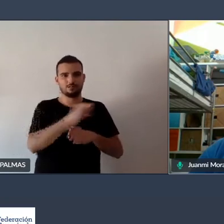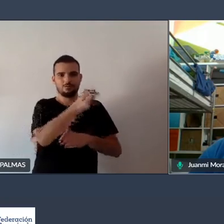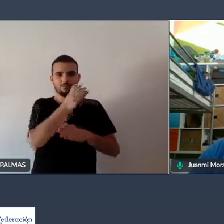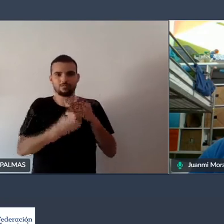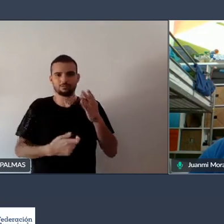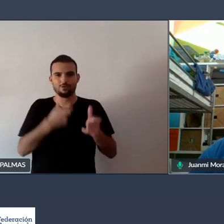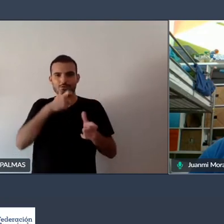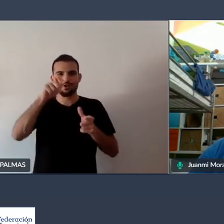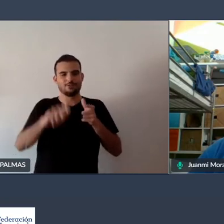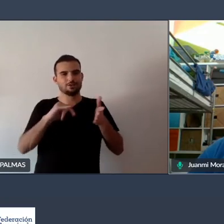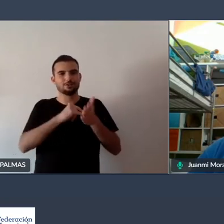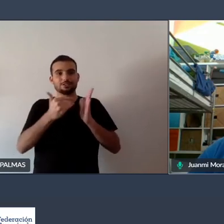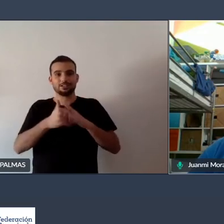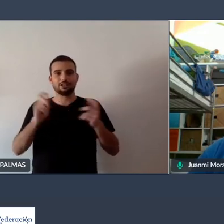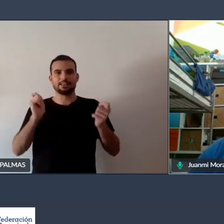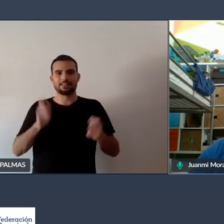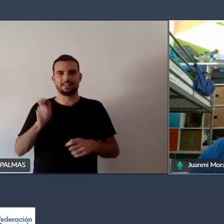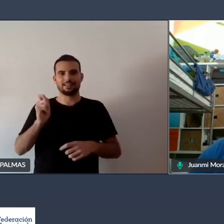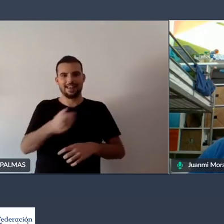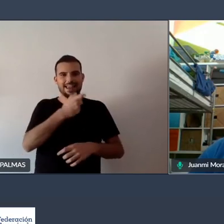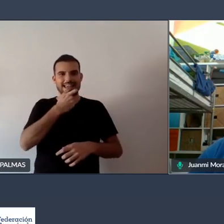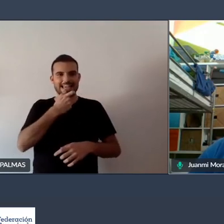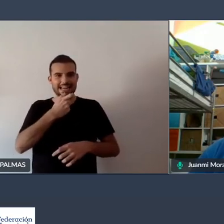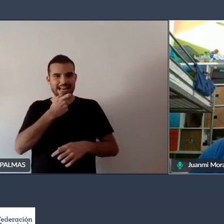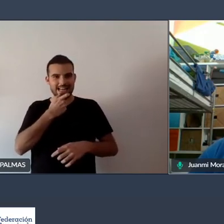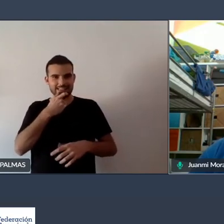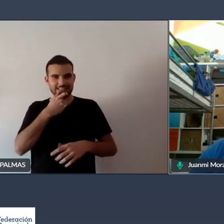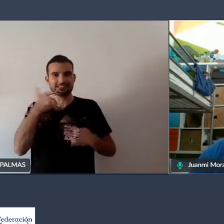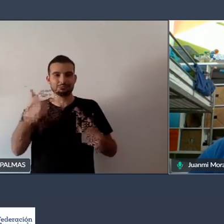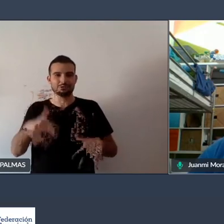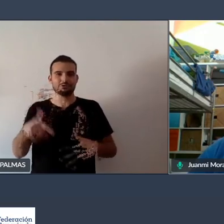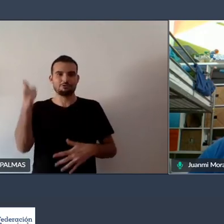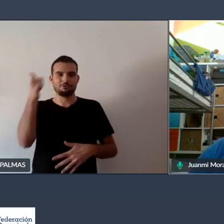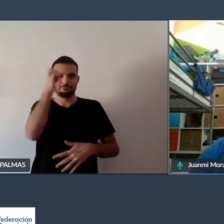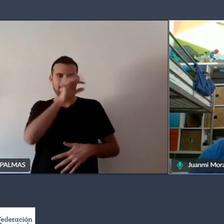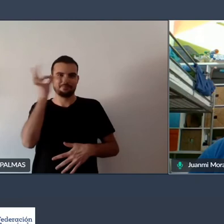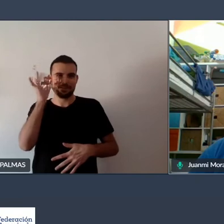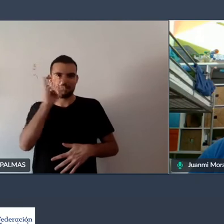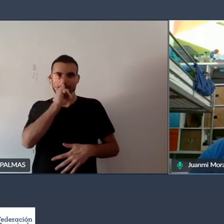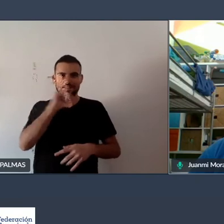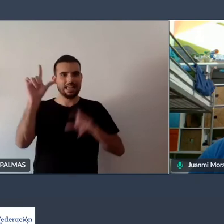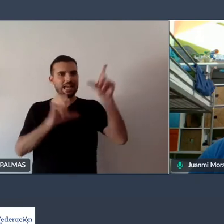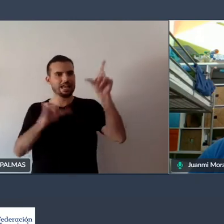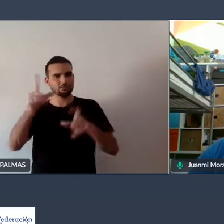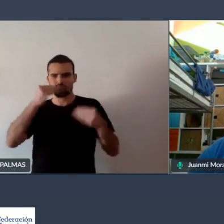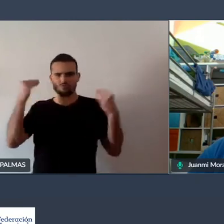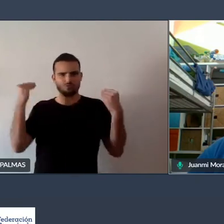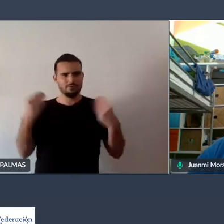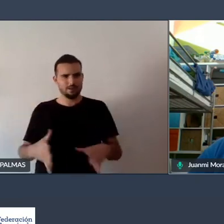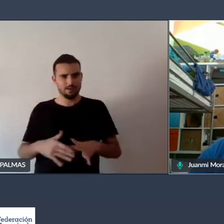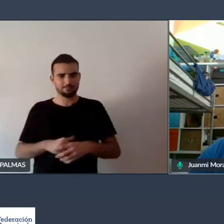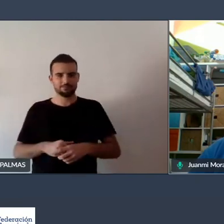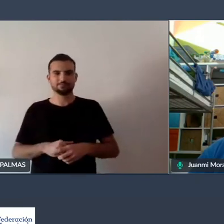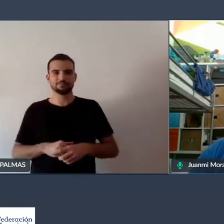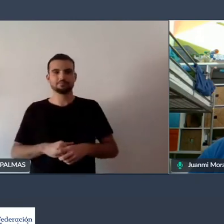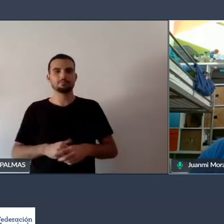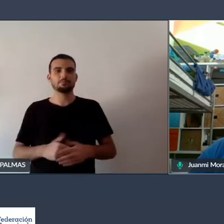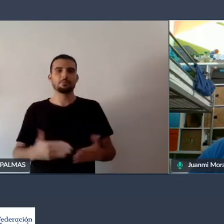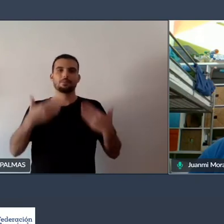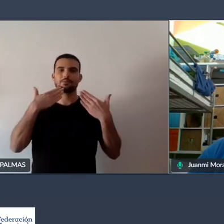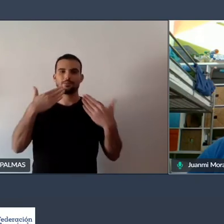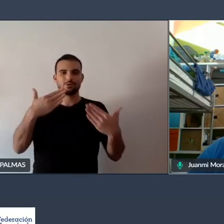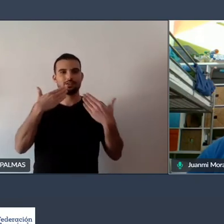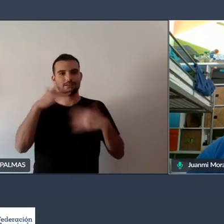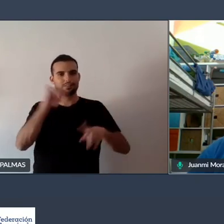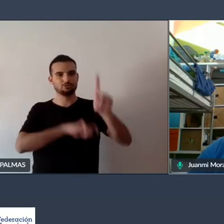¿no? Muchos términos en inglés, pero la verdad que los chicos lo han defendido muy bien, ¿eh? Tanto Marta como Héctor también, agradecerles desde Azor